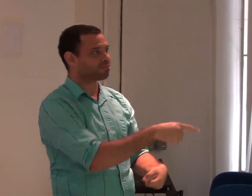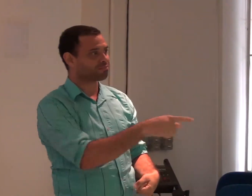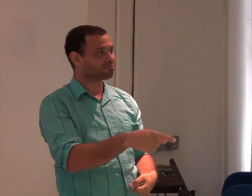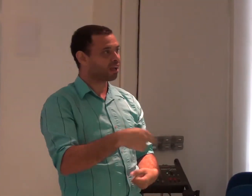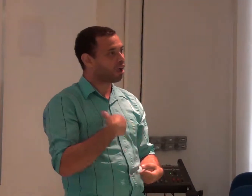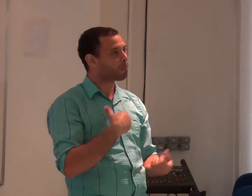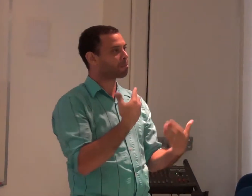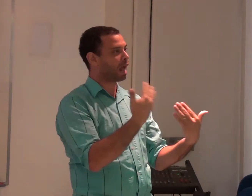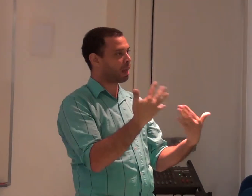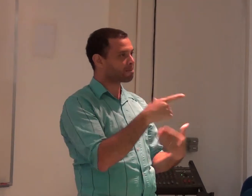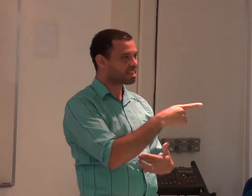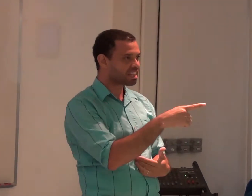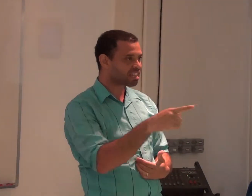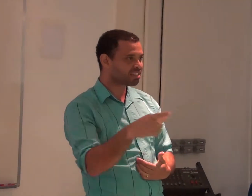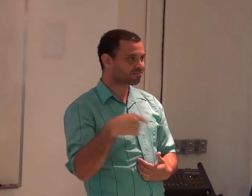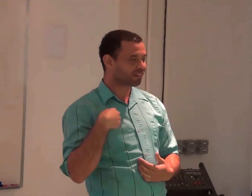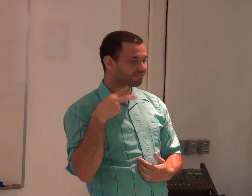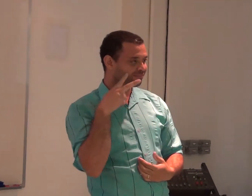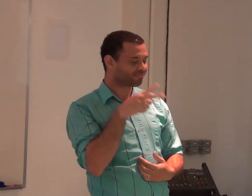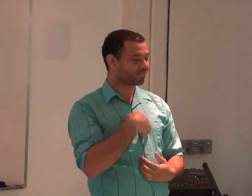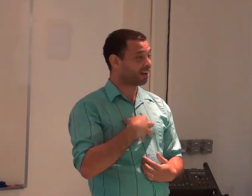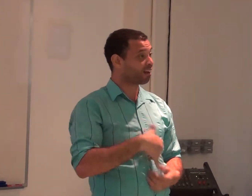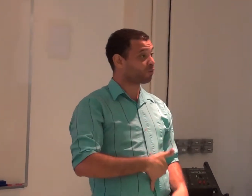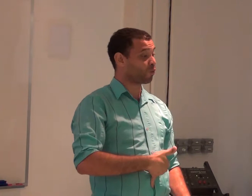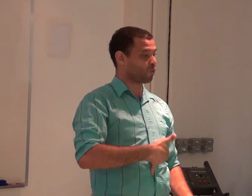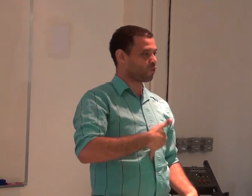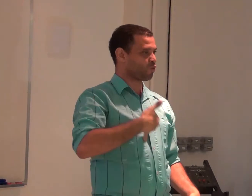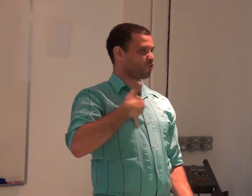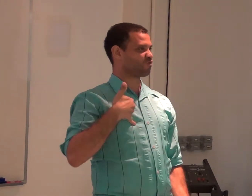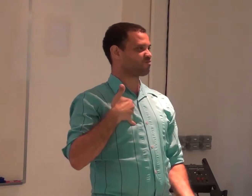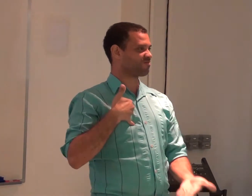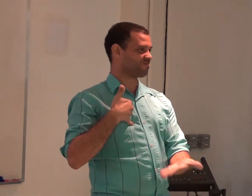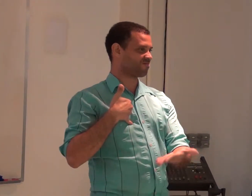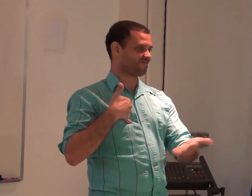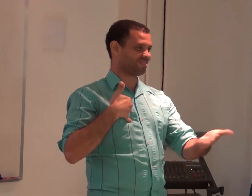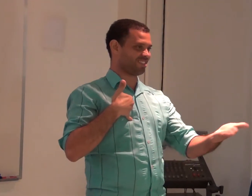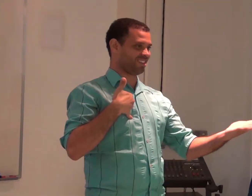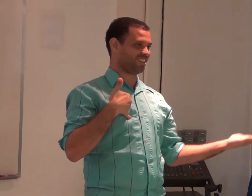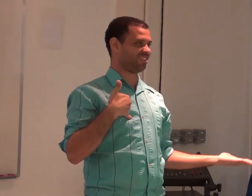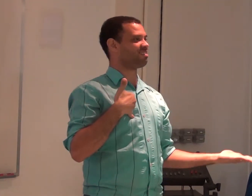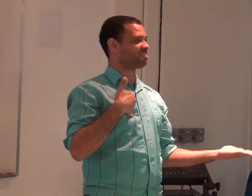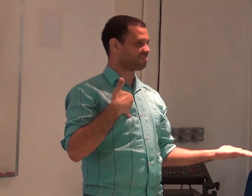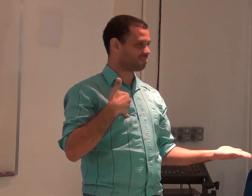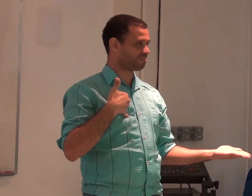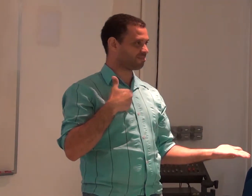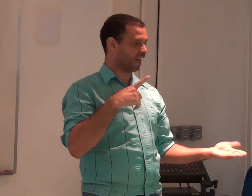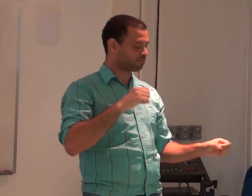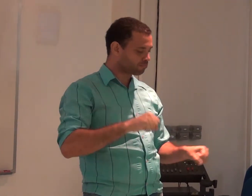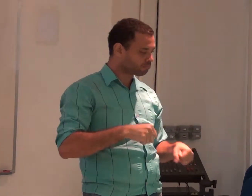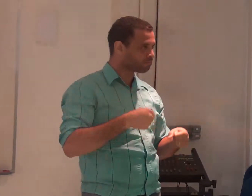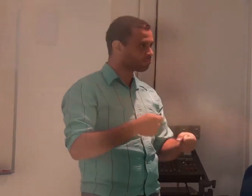ter esse sentimento para poder aprender e eu tenho orgulho de vê-los aqui.